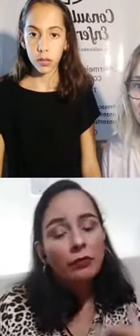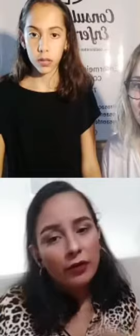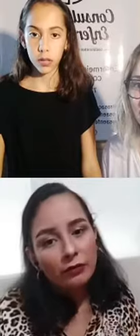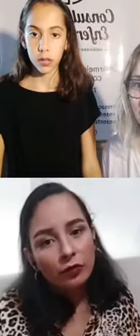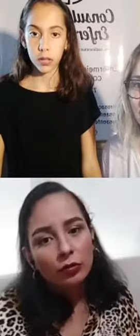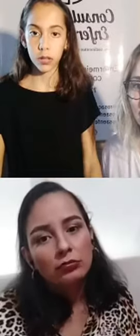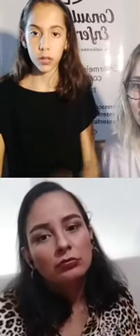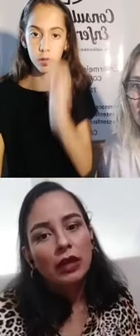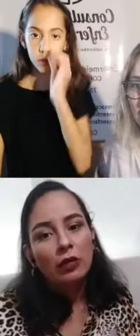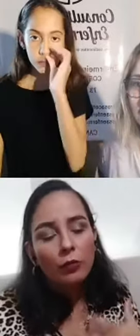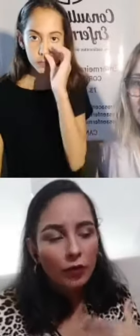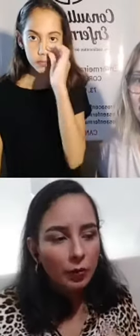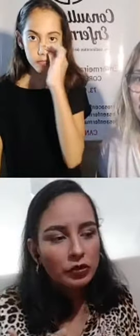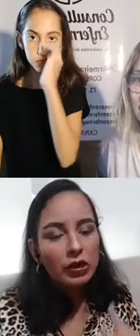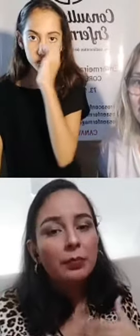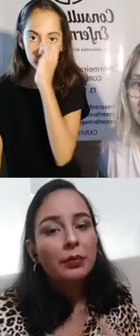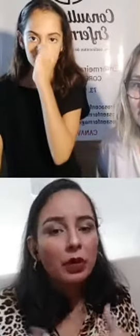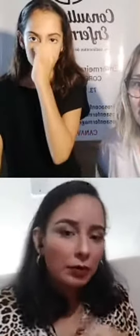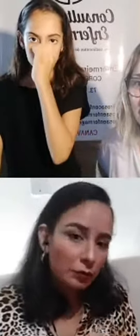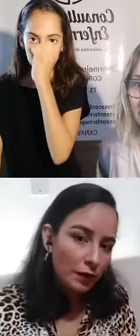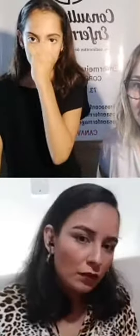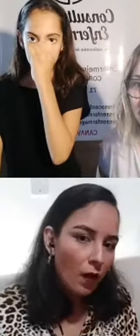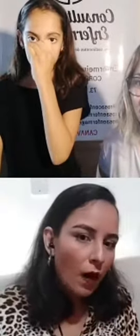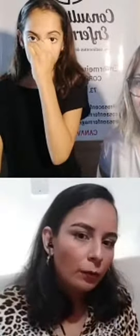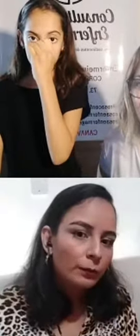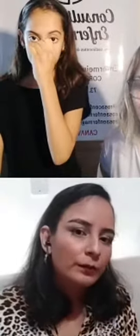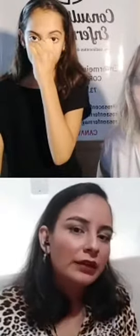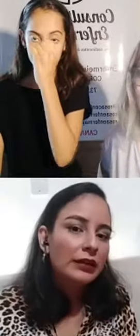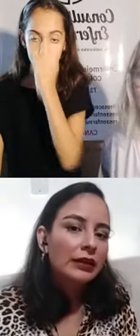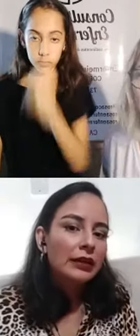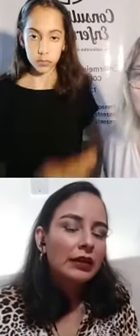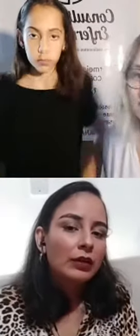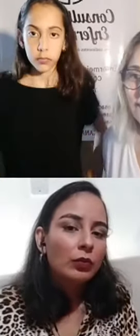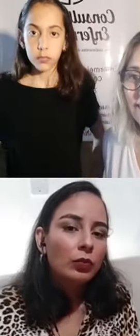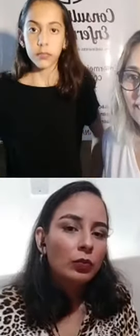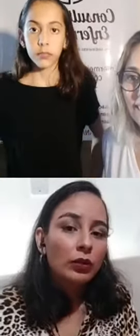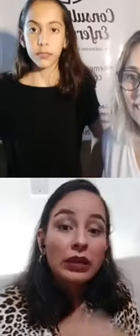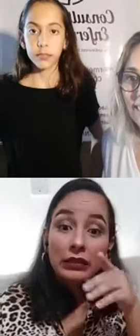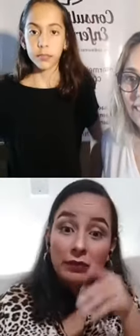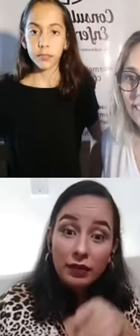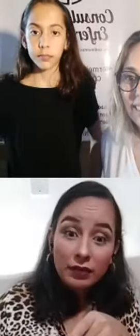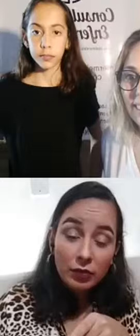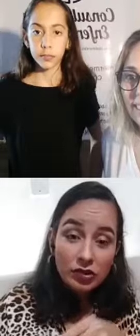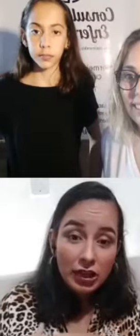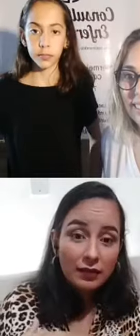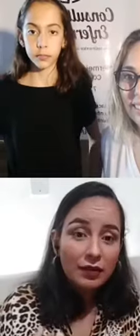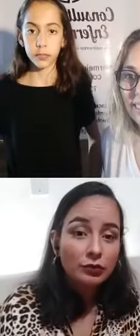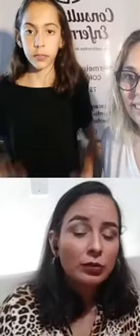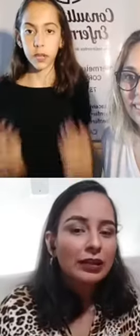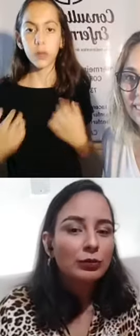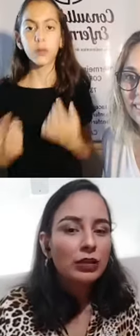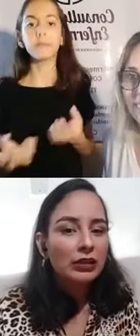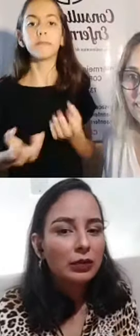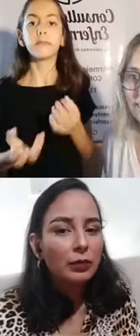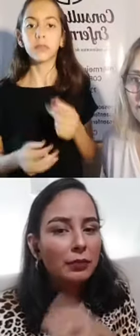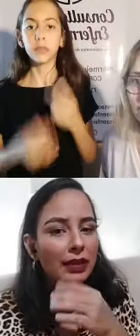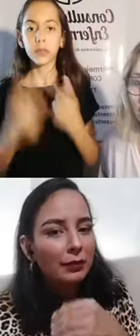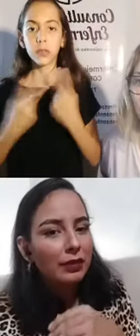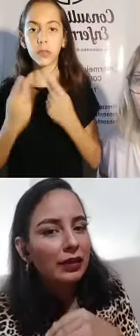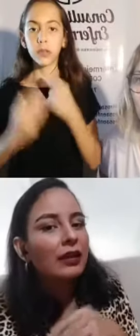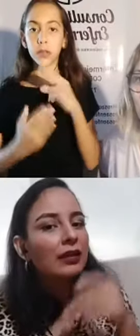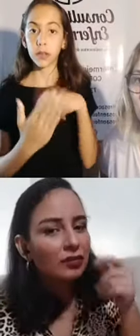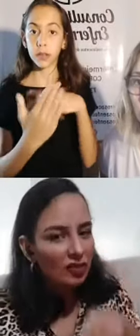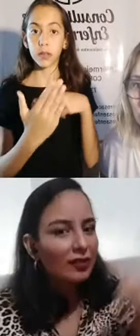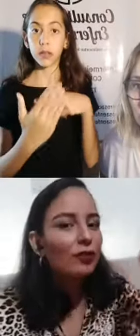a meu favor, né, como forma de aprimoramento pessoal, né? Eu queria até fazer uma indicação de uma leitura aqui, uma amiga